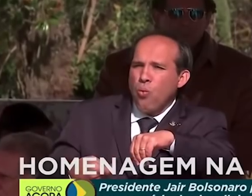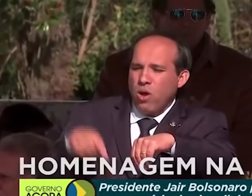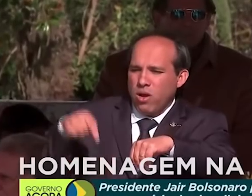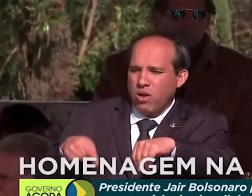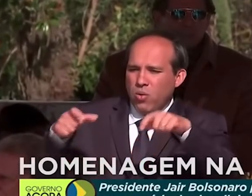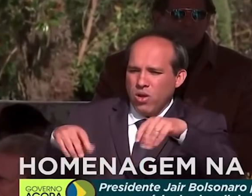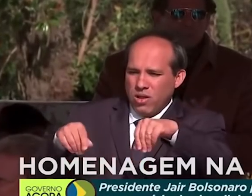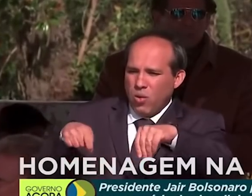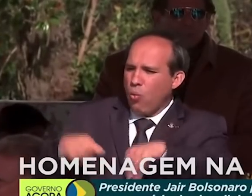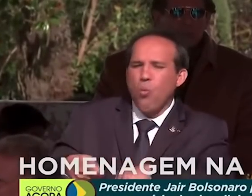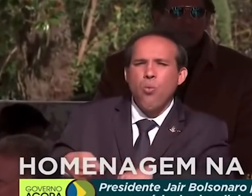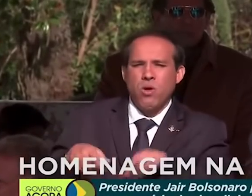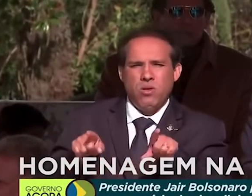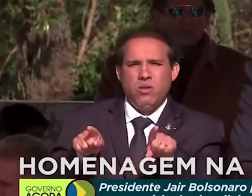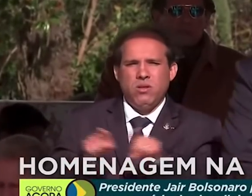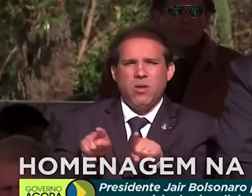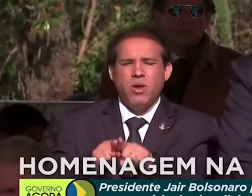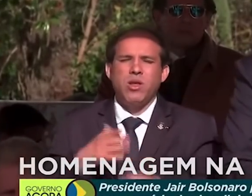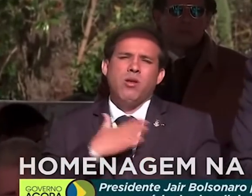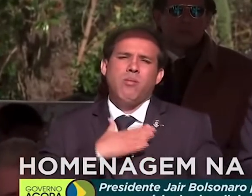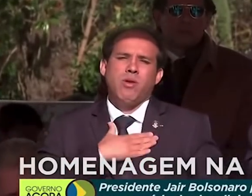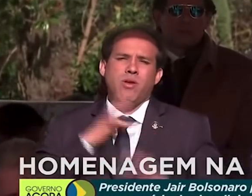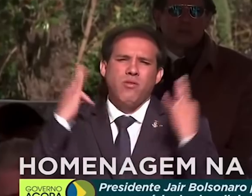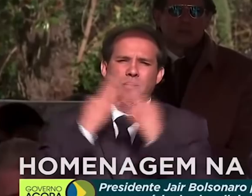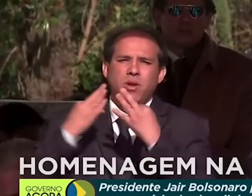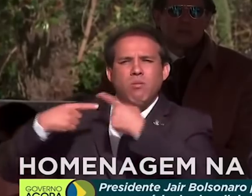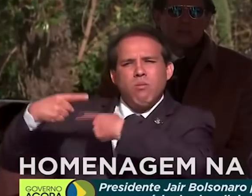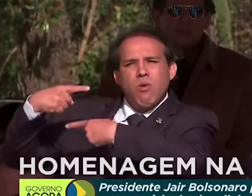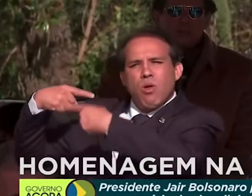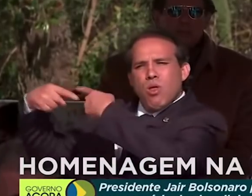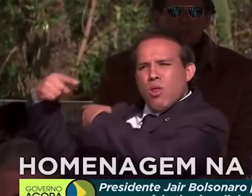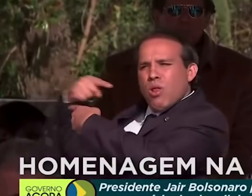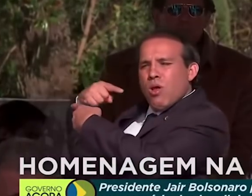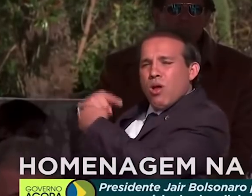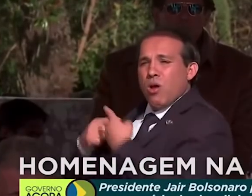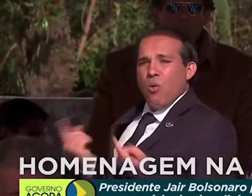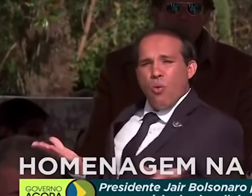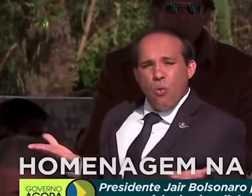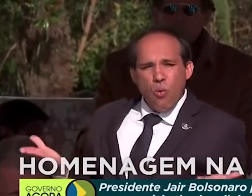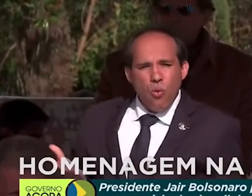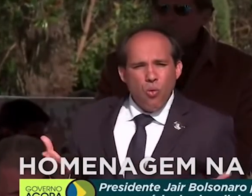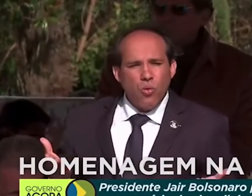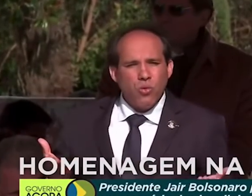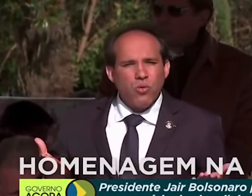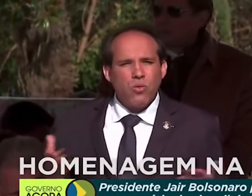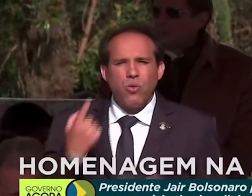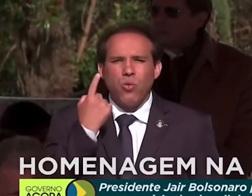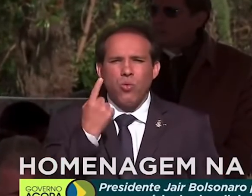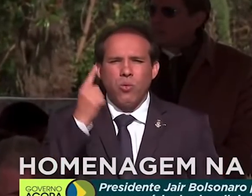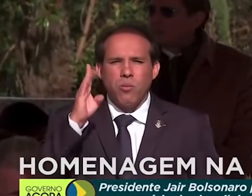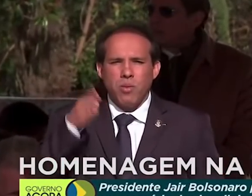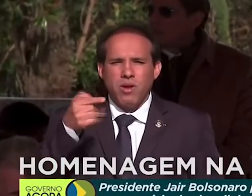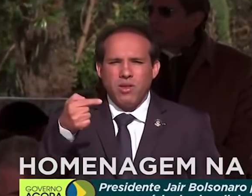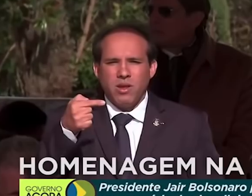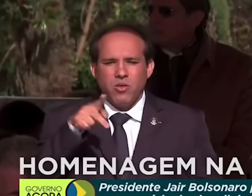Essa é a terra também de meus antepassados. Hoje, um sétimo da população